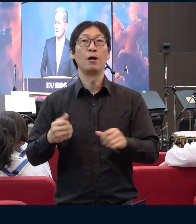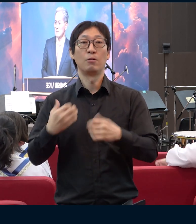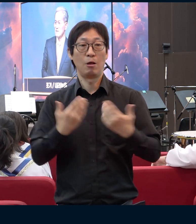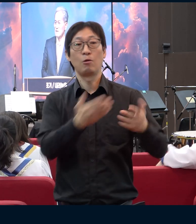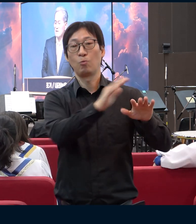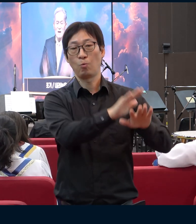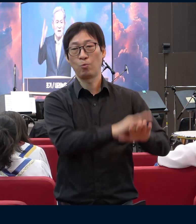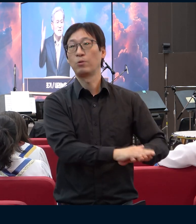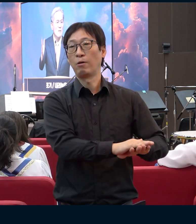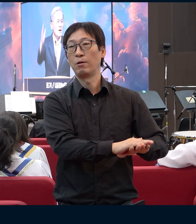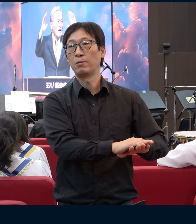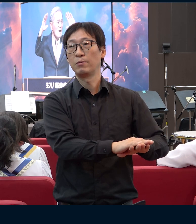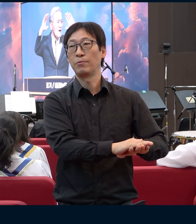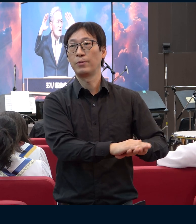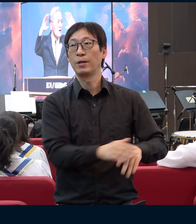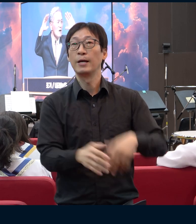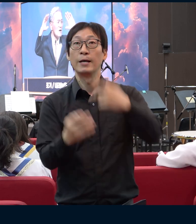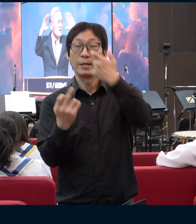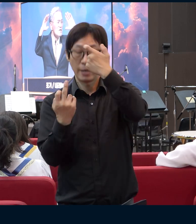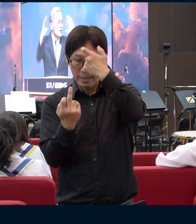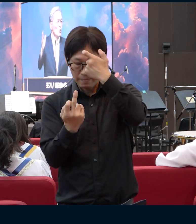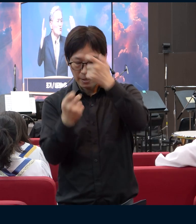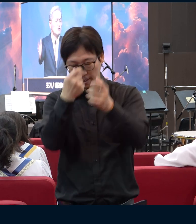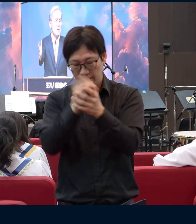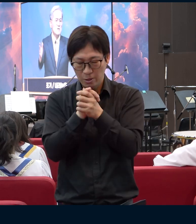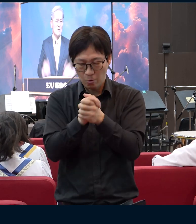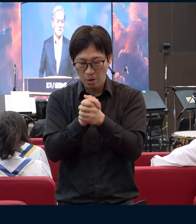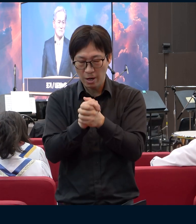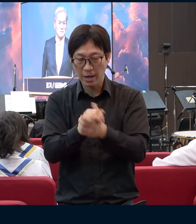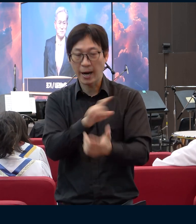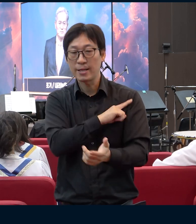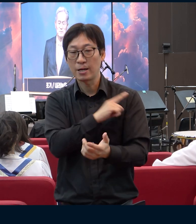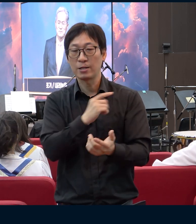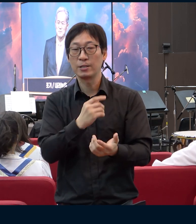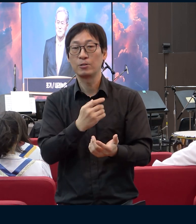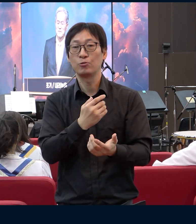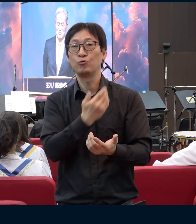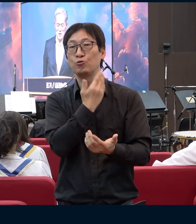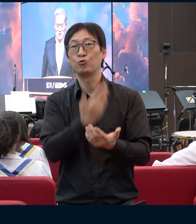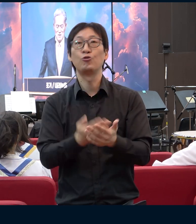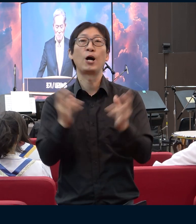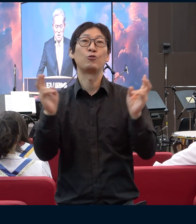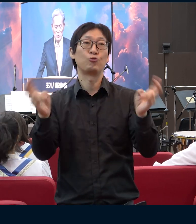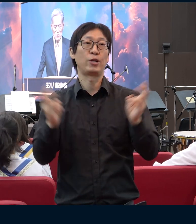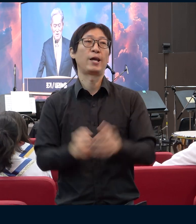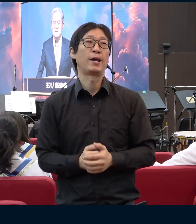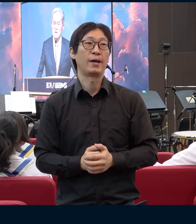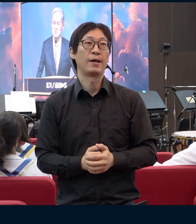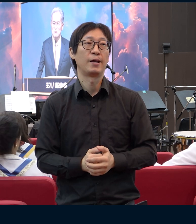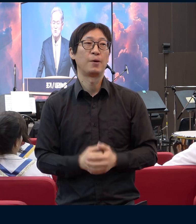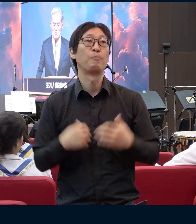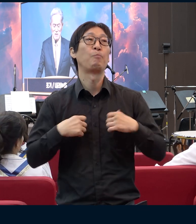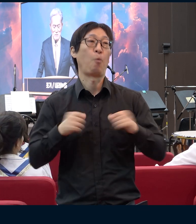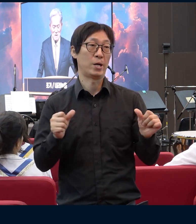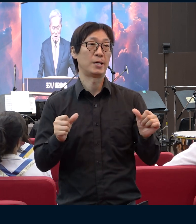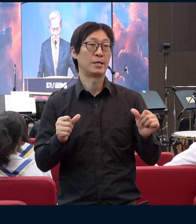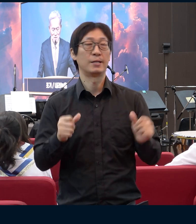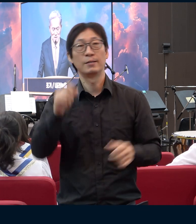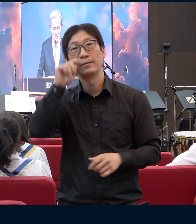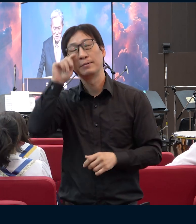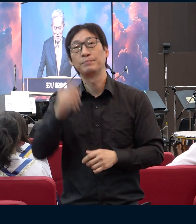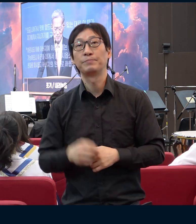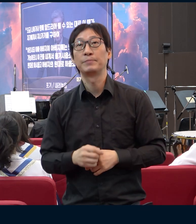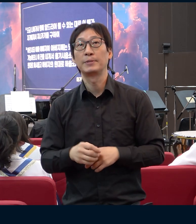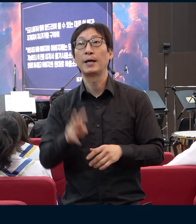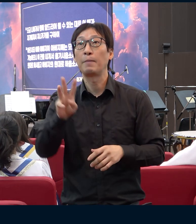내려놓음이었습니다. 그게 겟세마네의 그 기도의 주제입니다. 우리 35절, 36절 말씀을